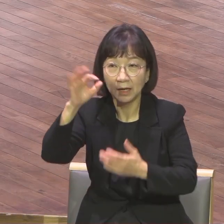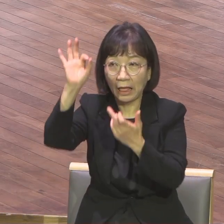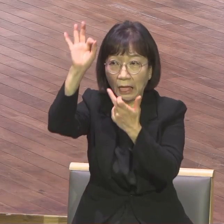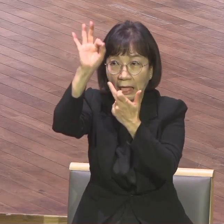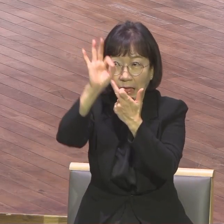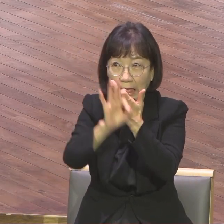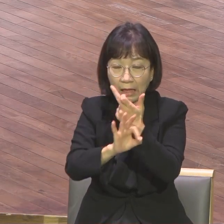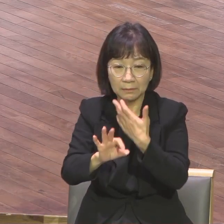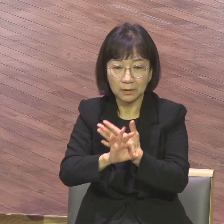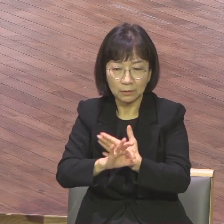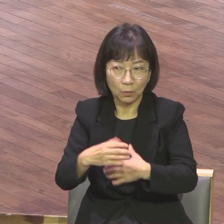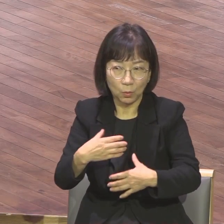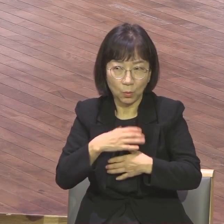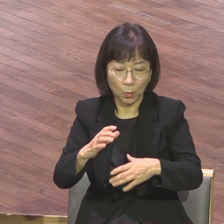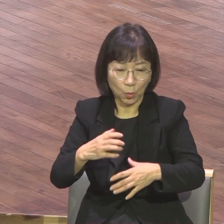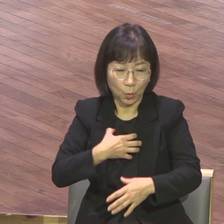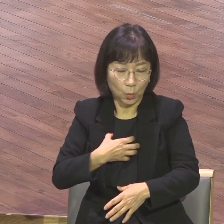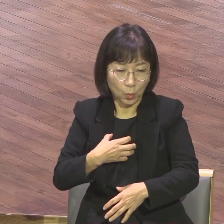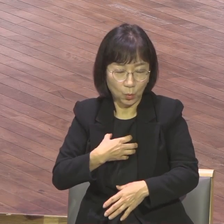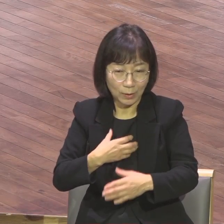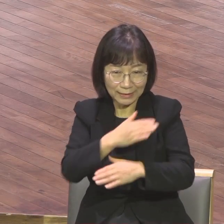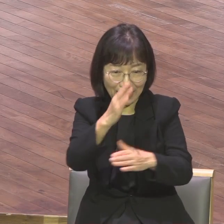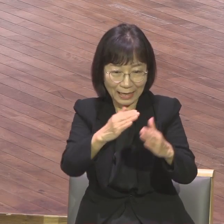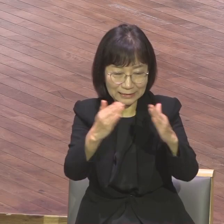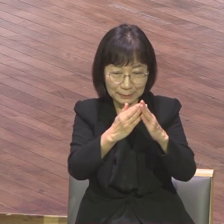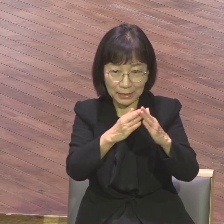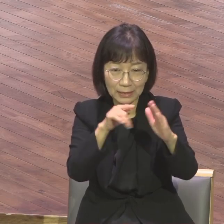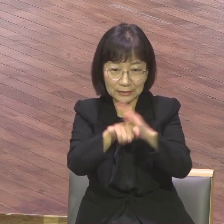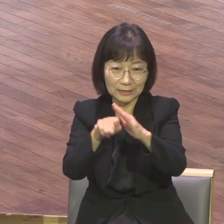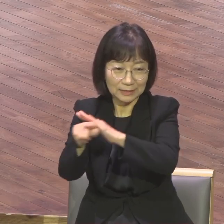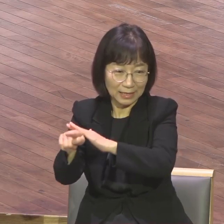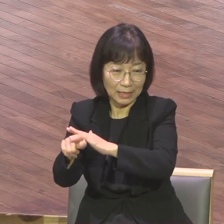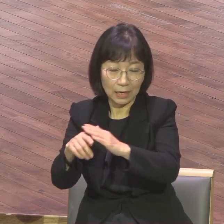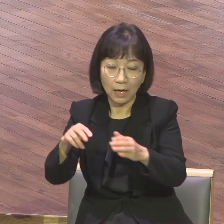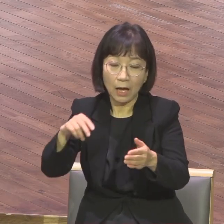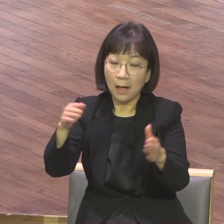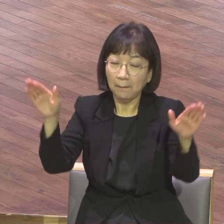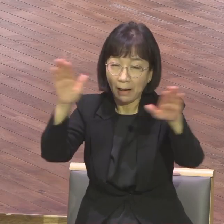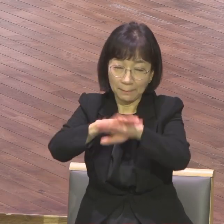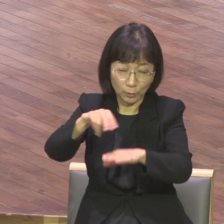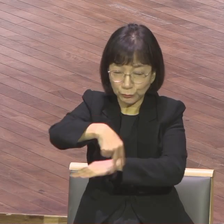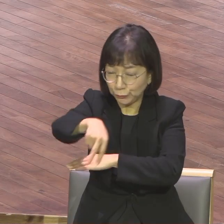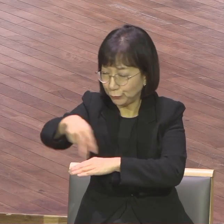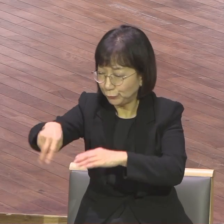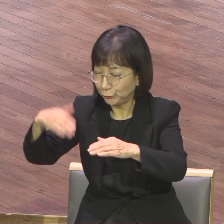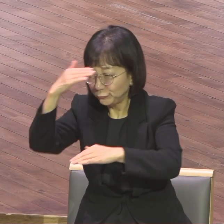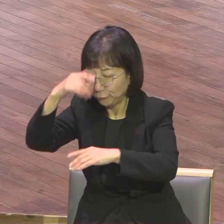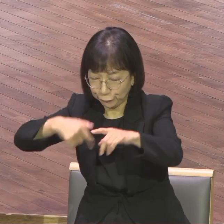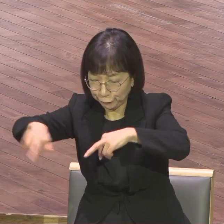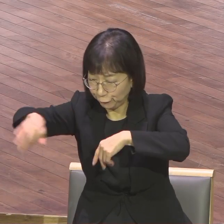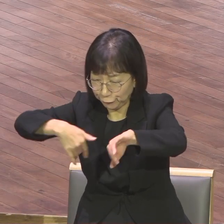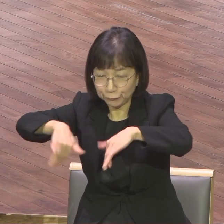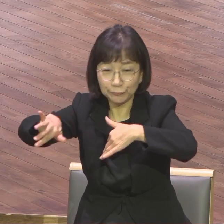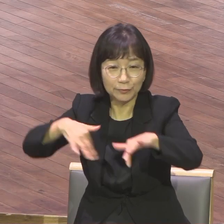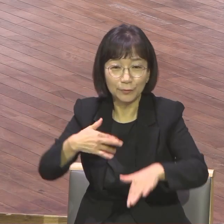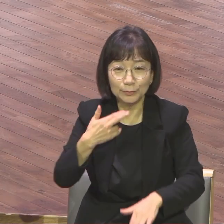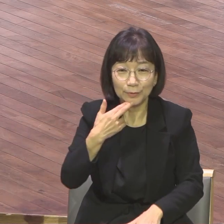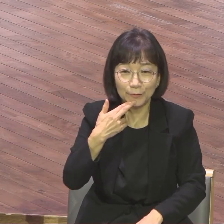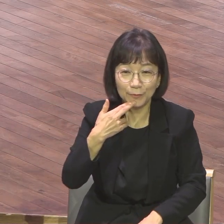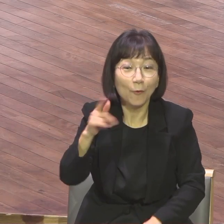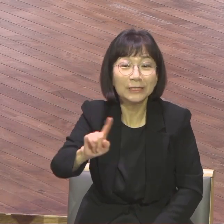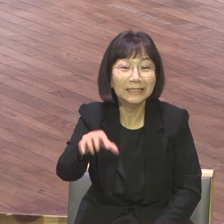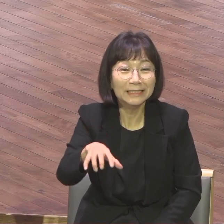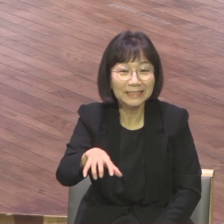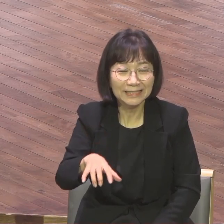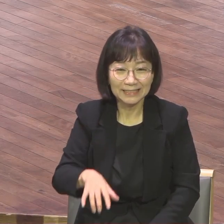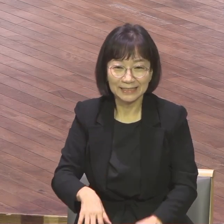밖에 안 위험해서 전 세계가 다 그렇습니다. 밤에 돌아다니는 나라는 일본,